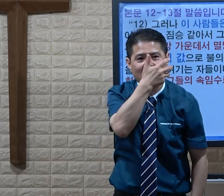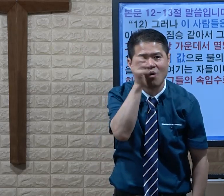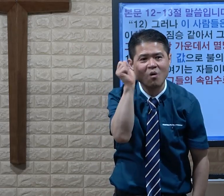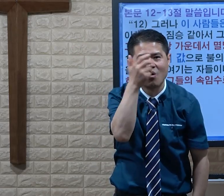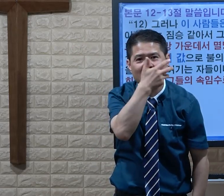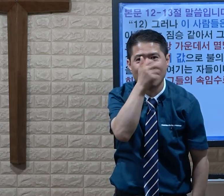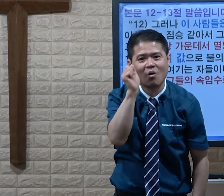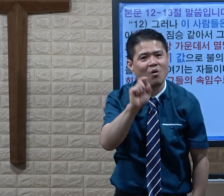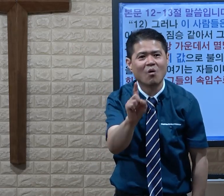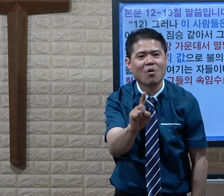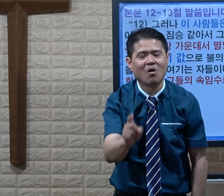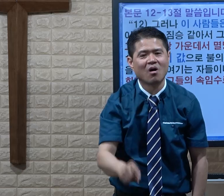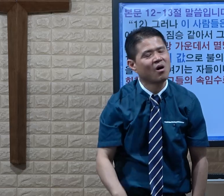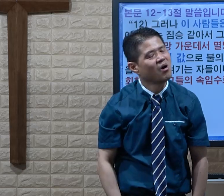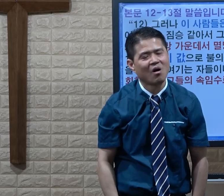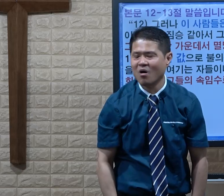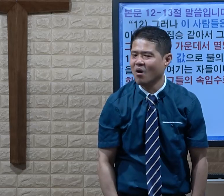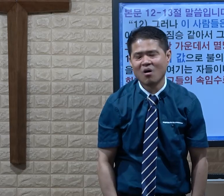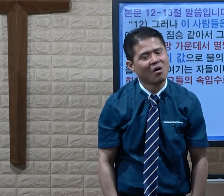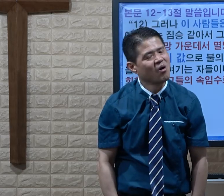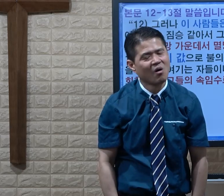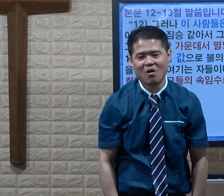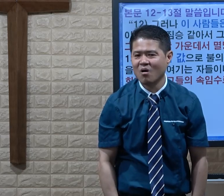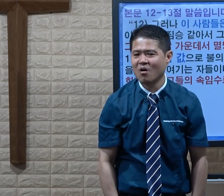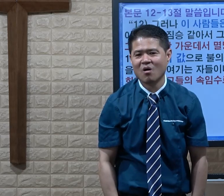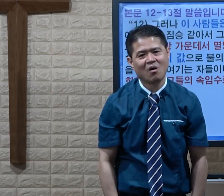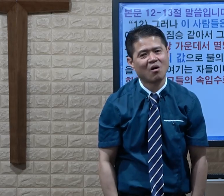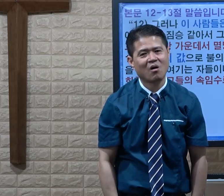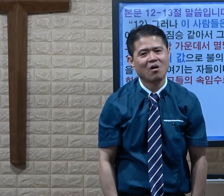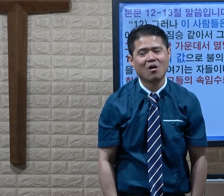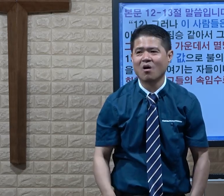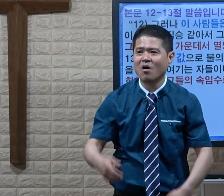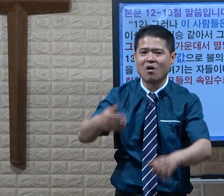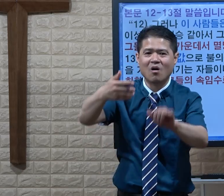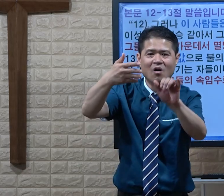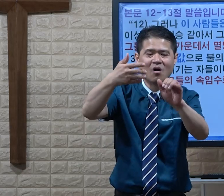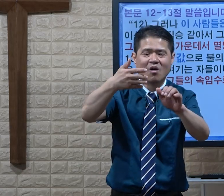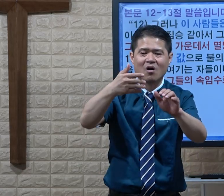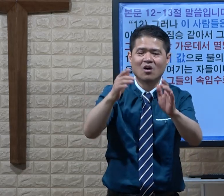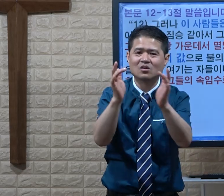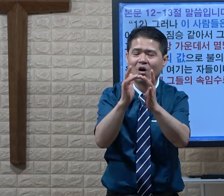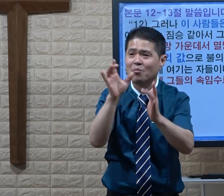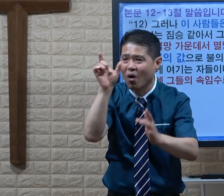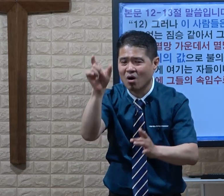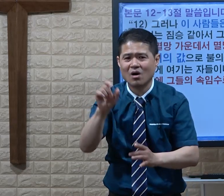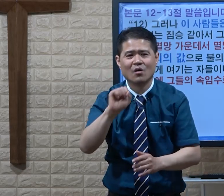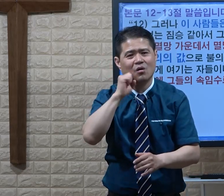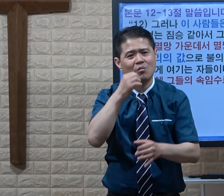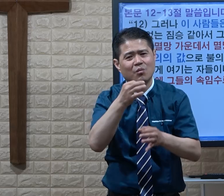돈을 한꺼번에 써버리는 그런 행태가 놀랍습니다.